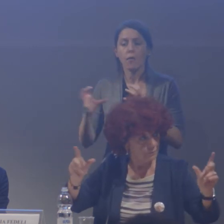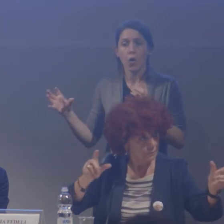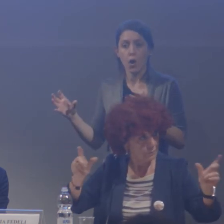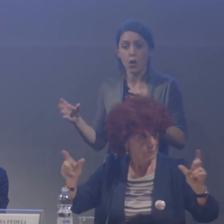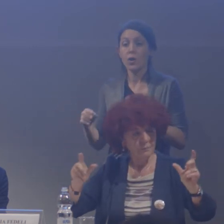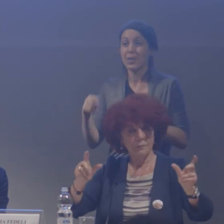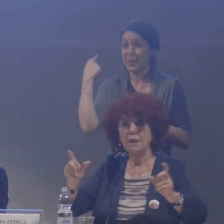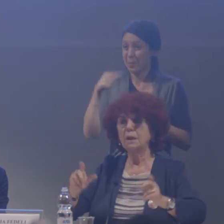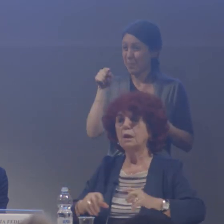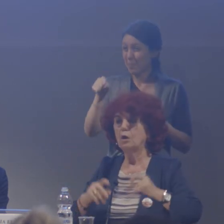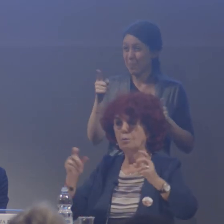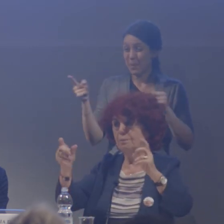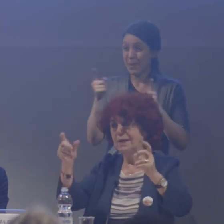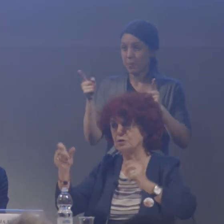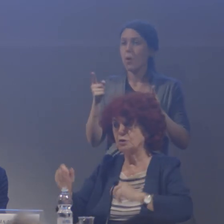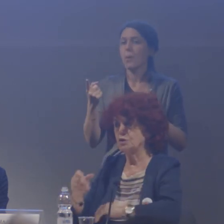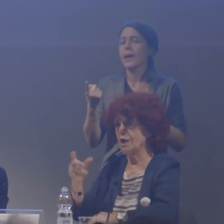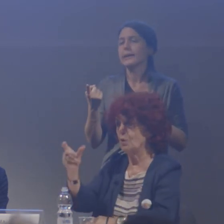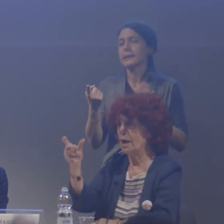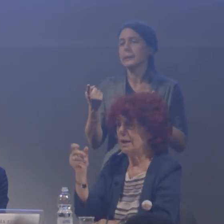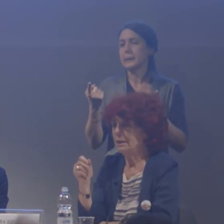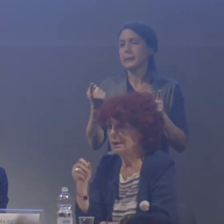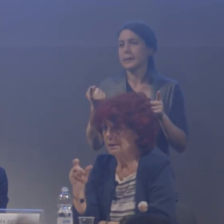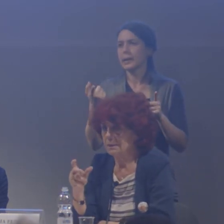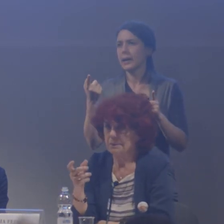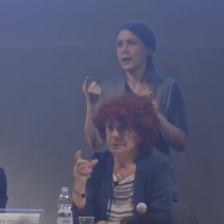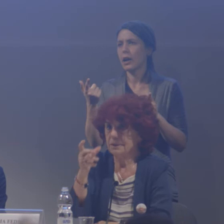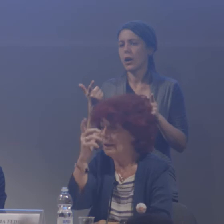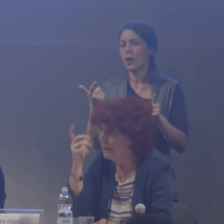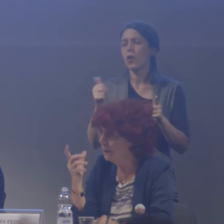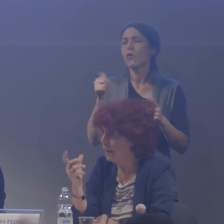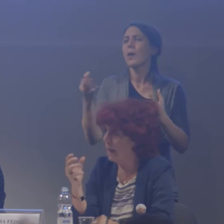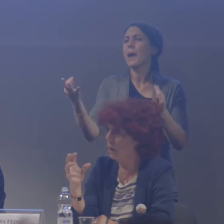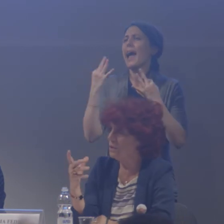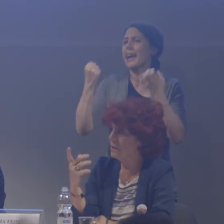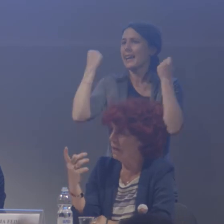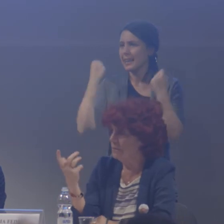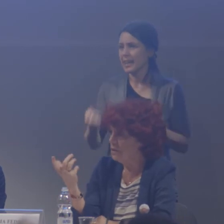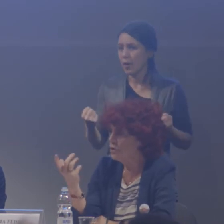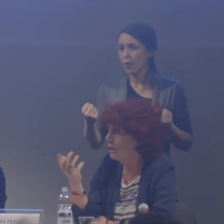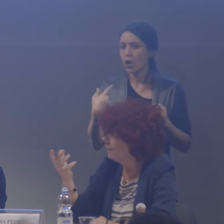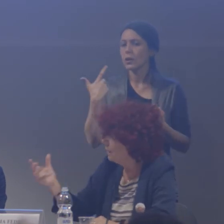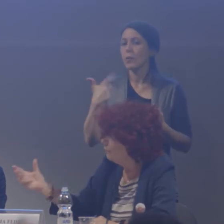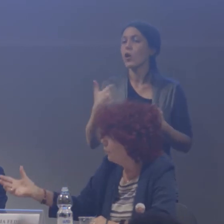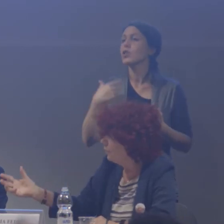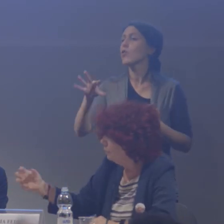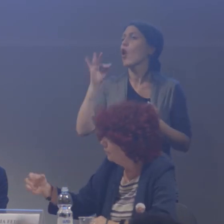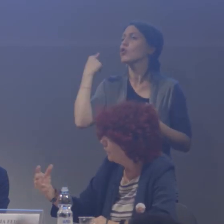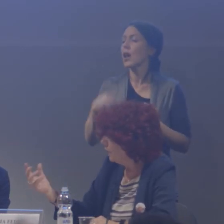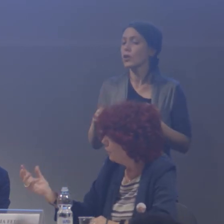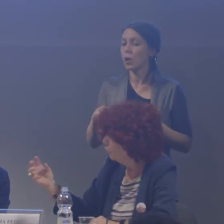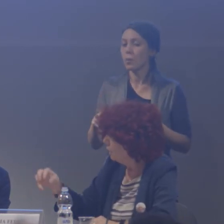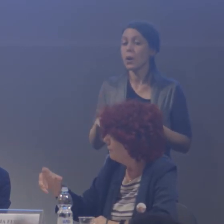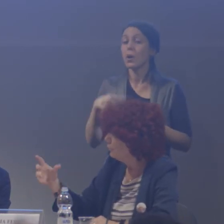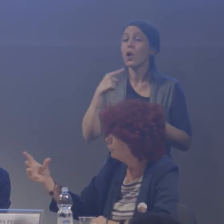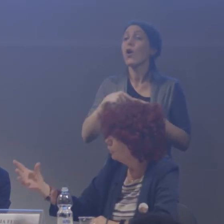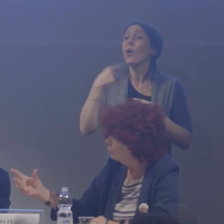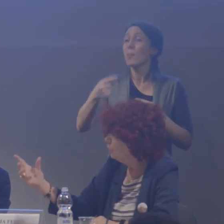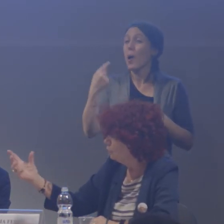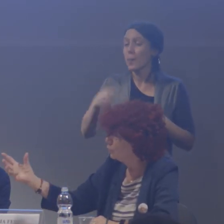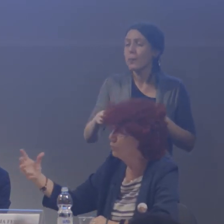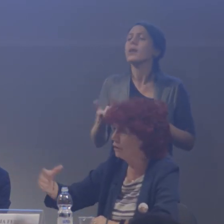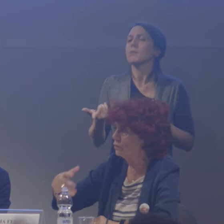stato un pezzo, diciamo, anche di critica a questa mia scelta, che poi è diventata anche un elemento